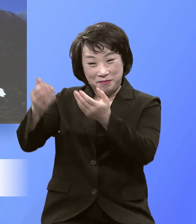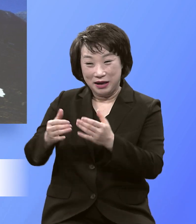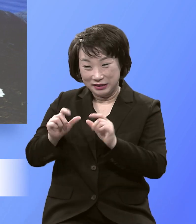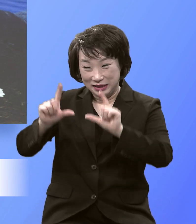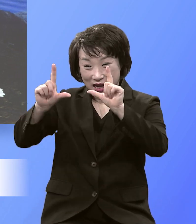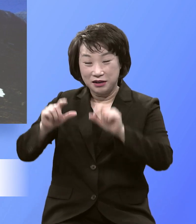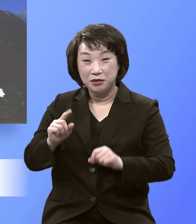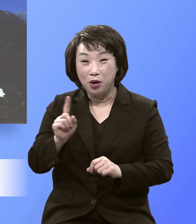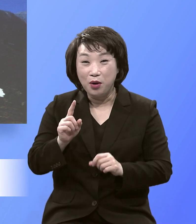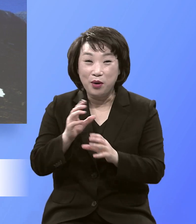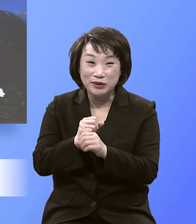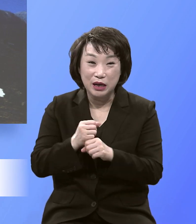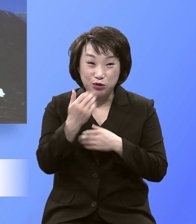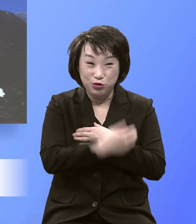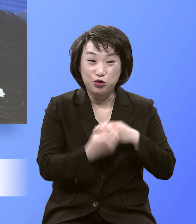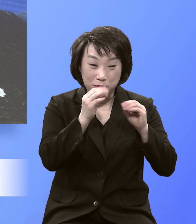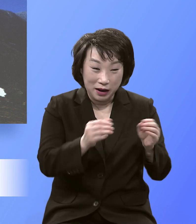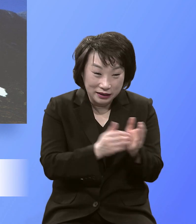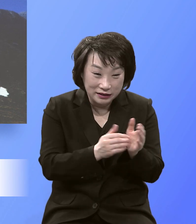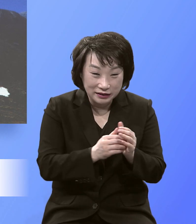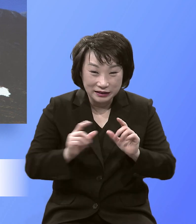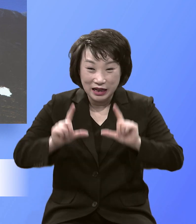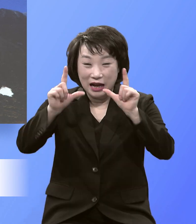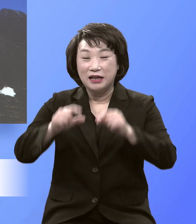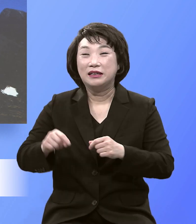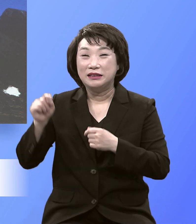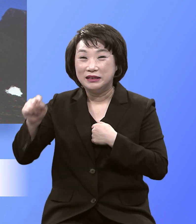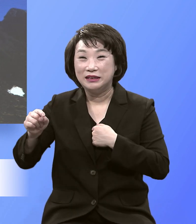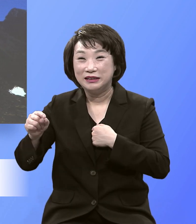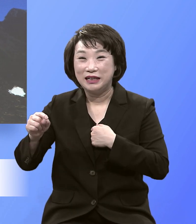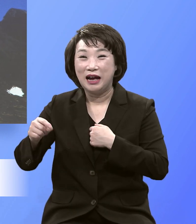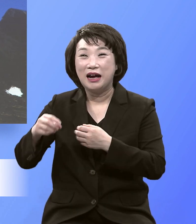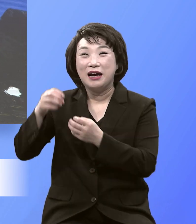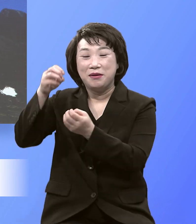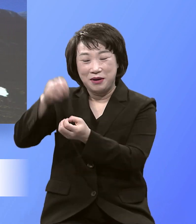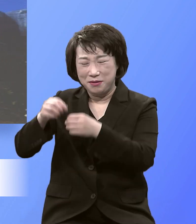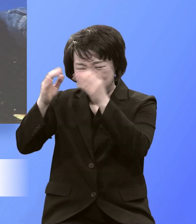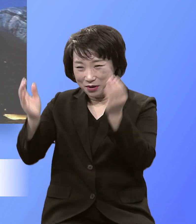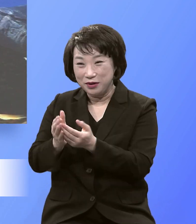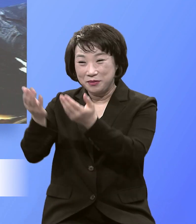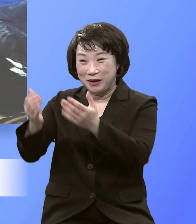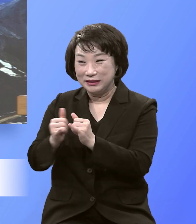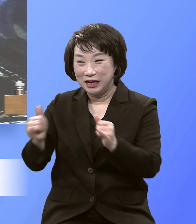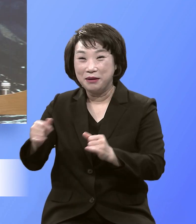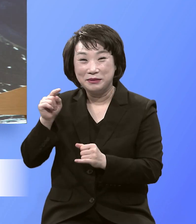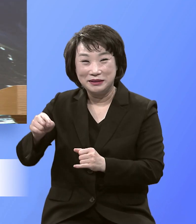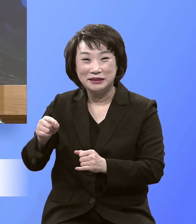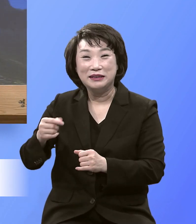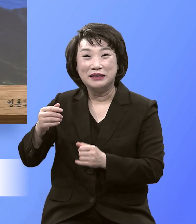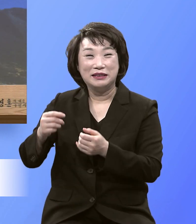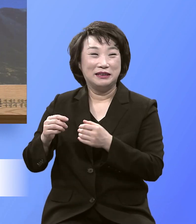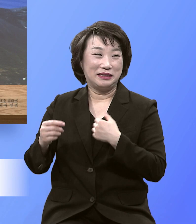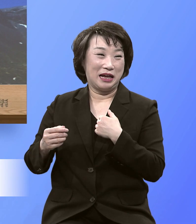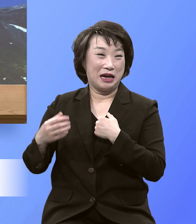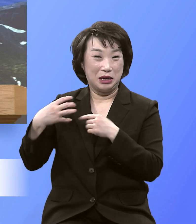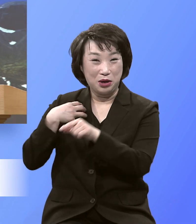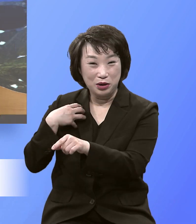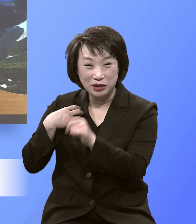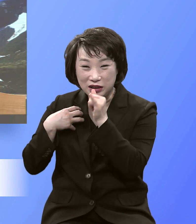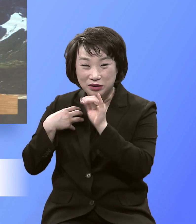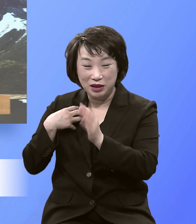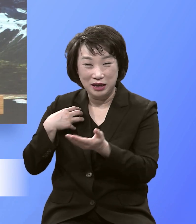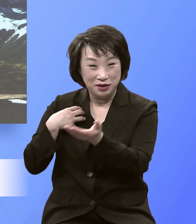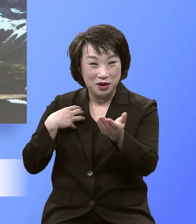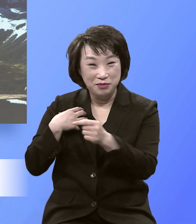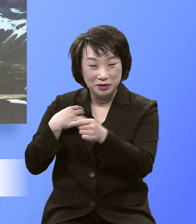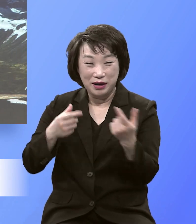육신이 끝나면 바로 그날이 상속자의 효력이 나타나게 될 것입니다. 여러분 모두 이런 상속자가